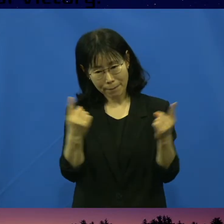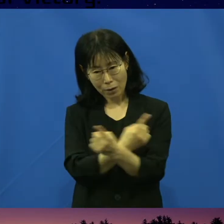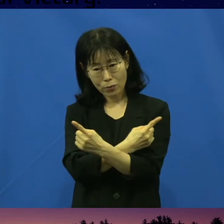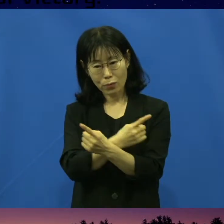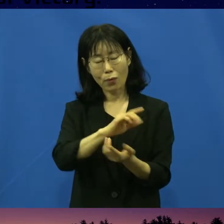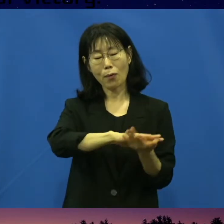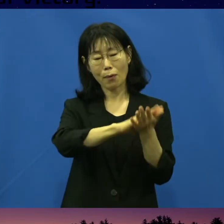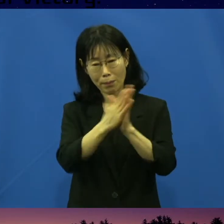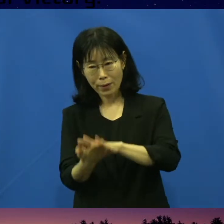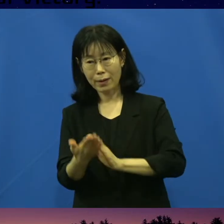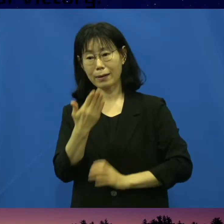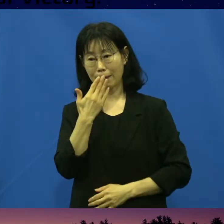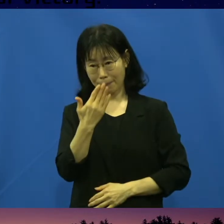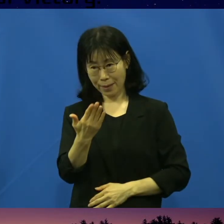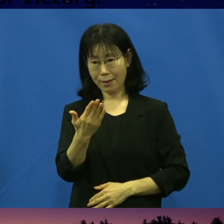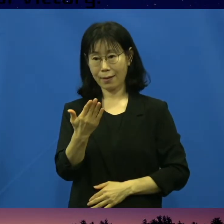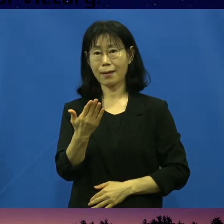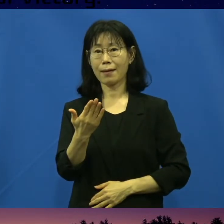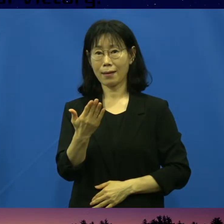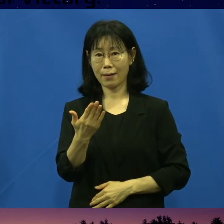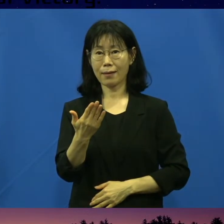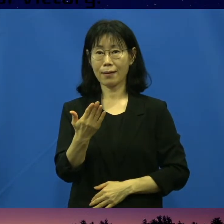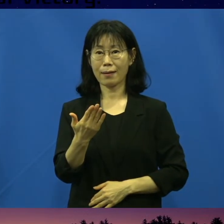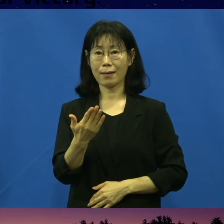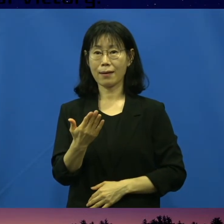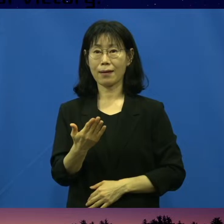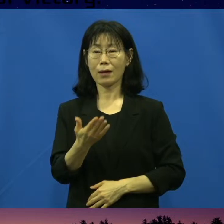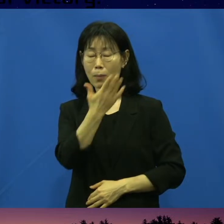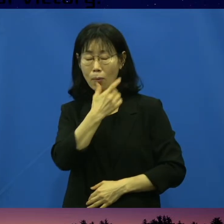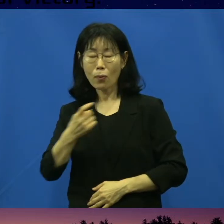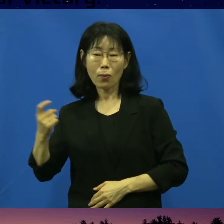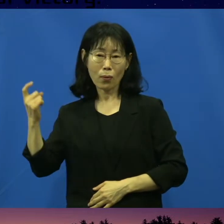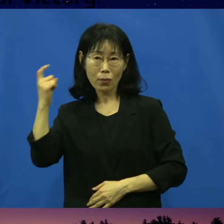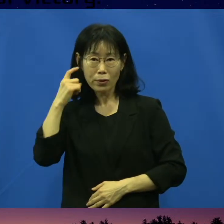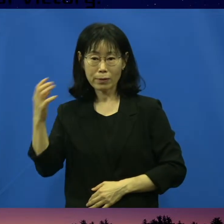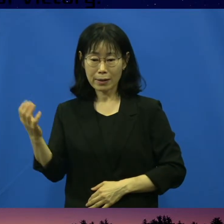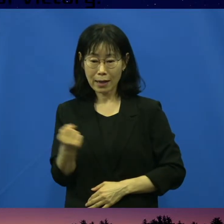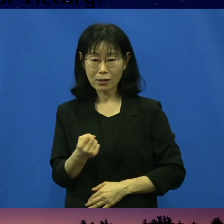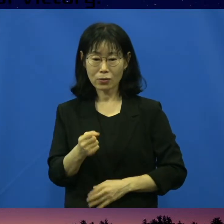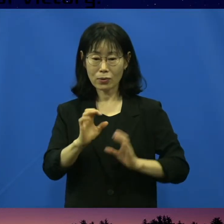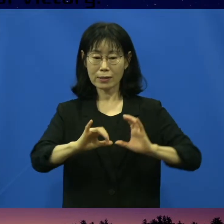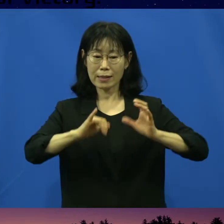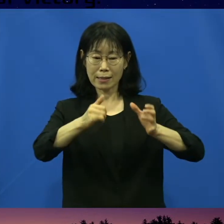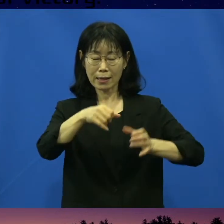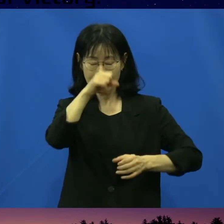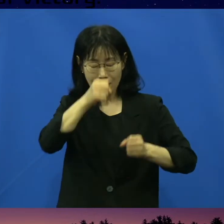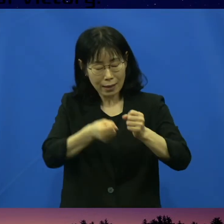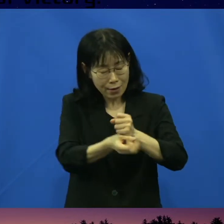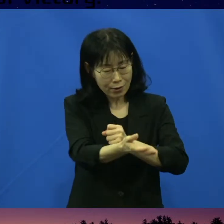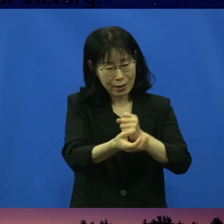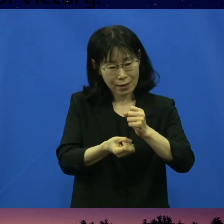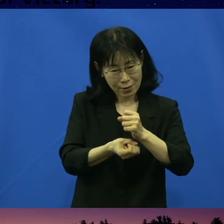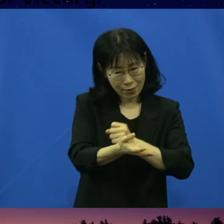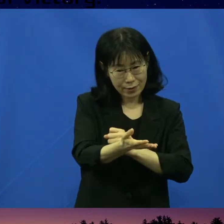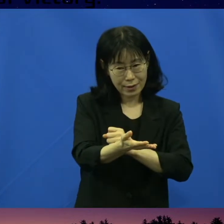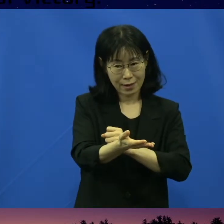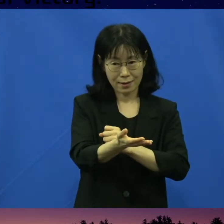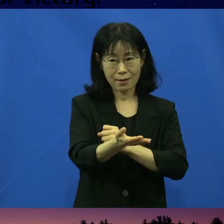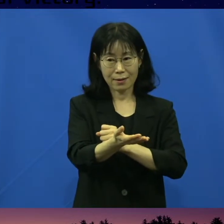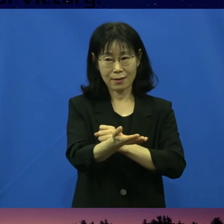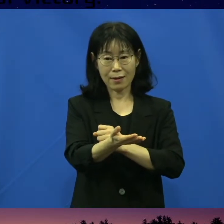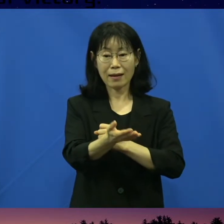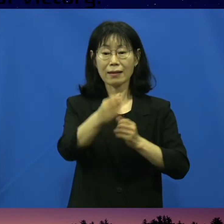세상 곳곳에 들어가서 영향을 복음으로 끼치고 복음의 역사가 일어나면 역사가